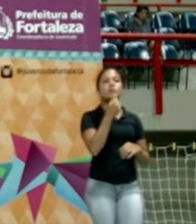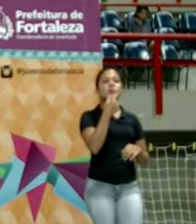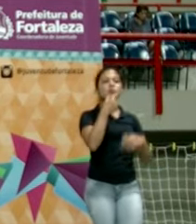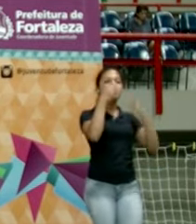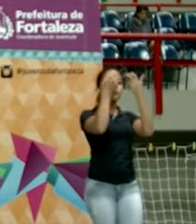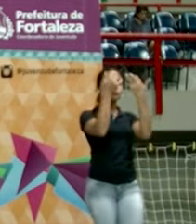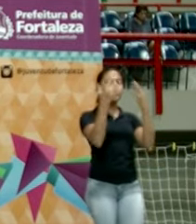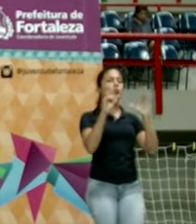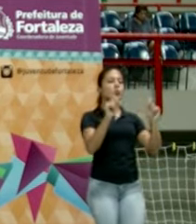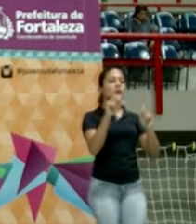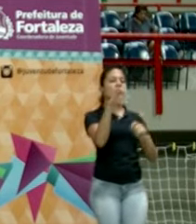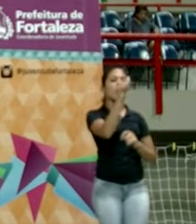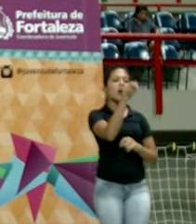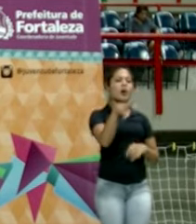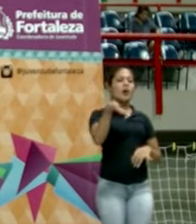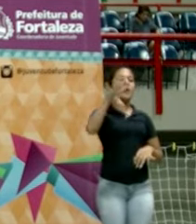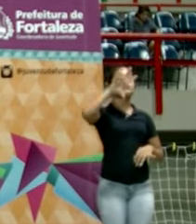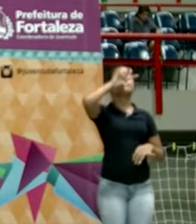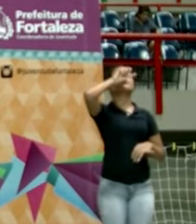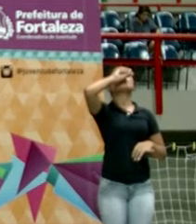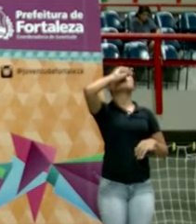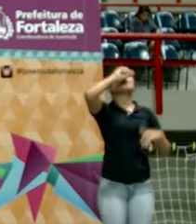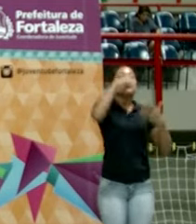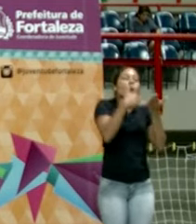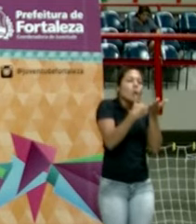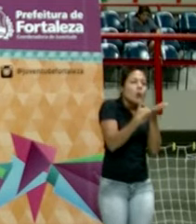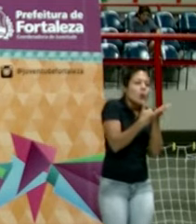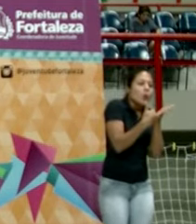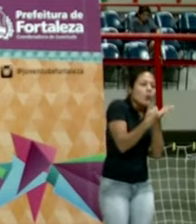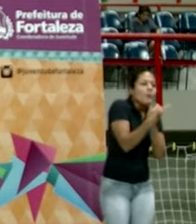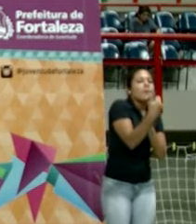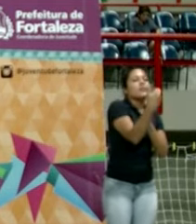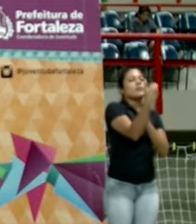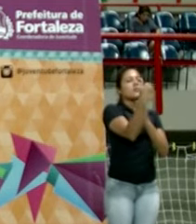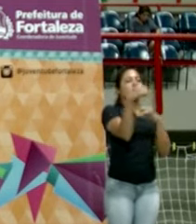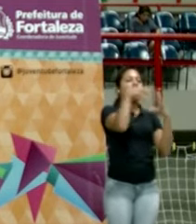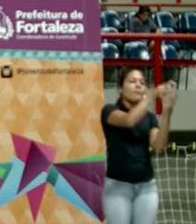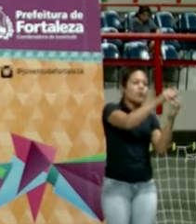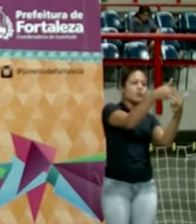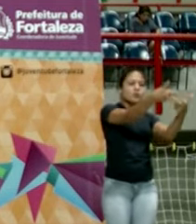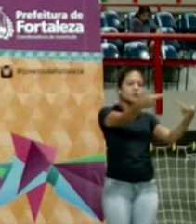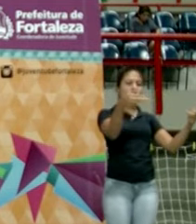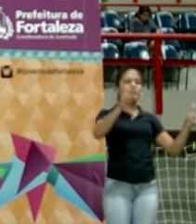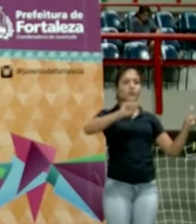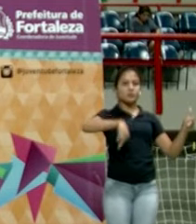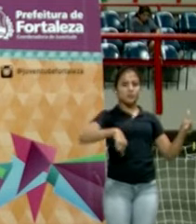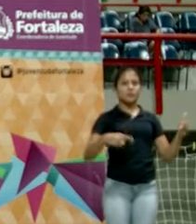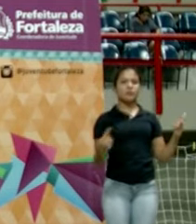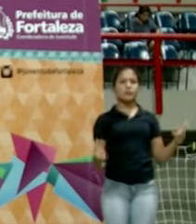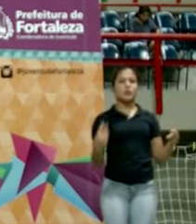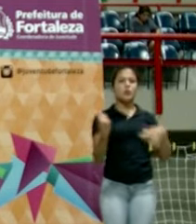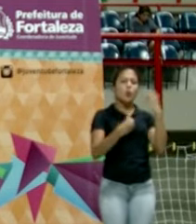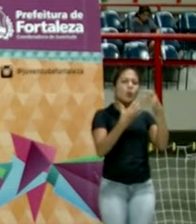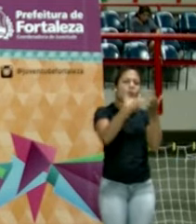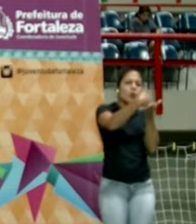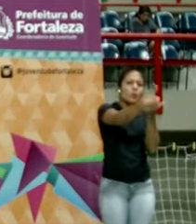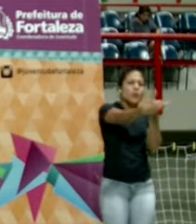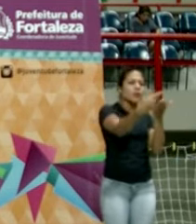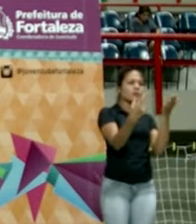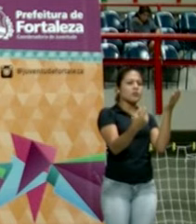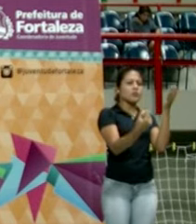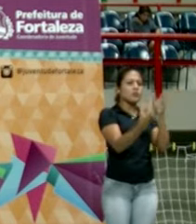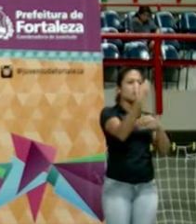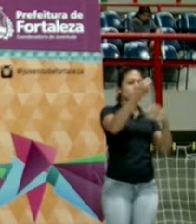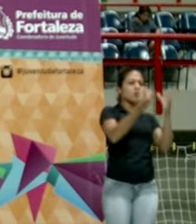ar é o elemento originário de tudo. Lembra lá no começo, a primeira coisa que a gente falou, né, os pré-socráticos, de onde tudo vem, um vem do ar, um